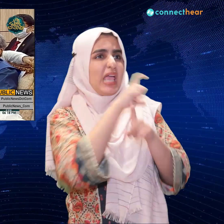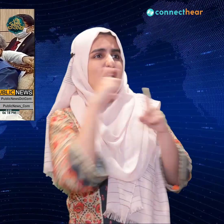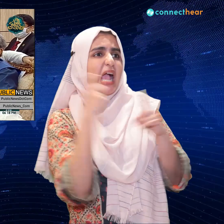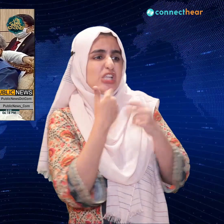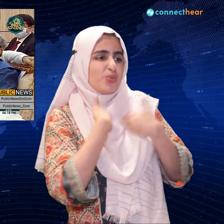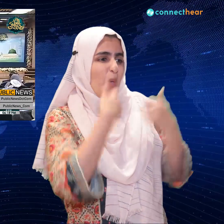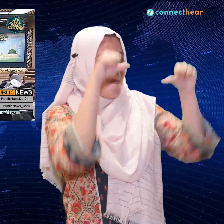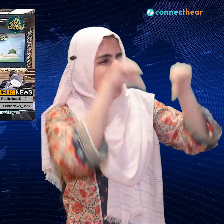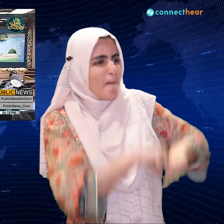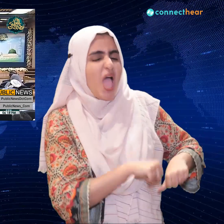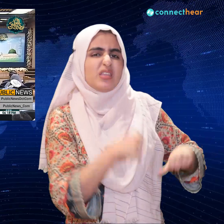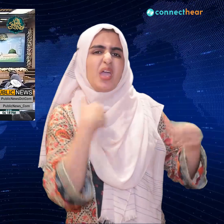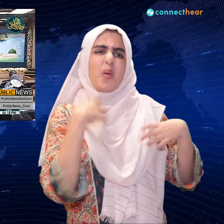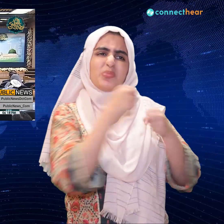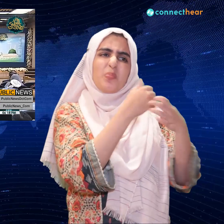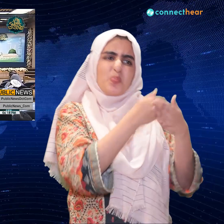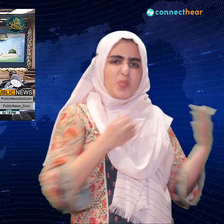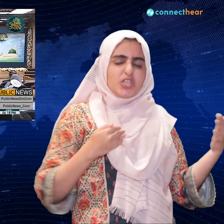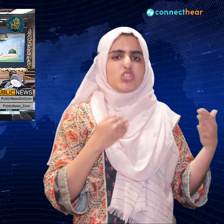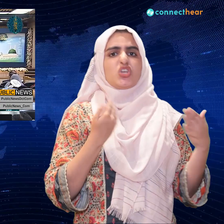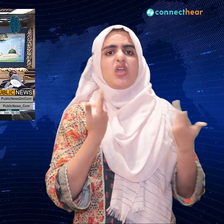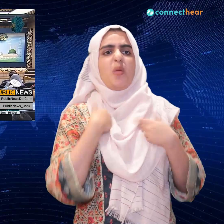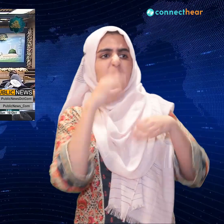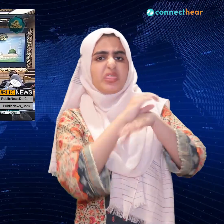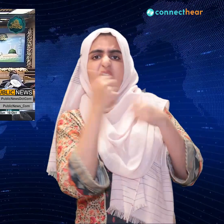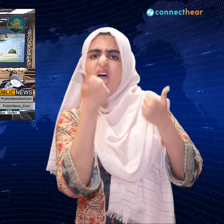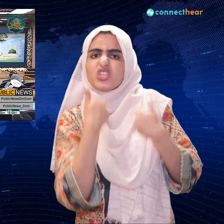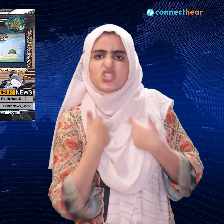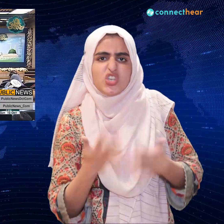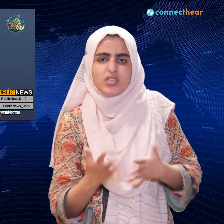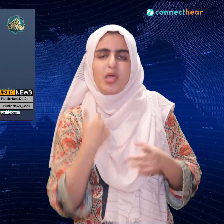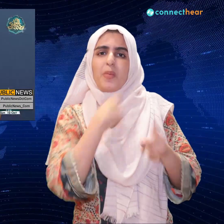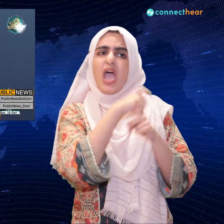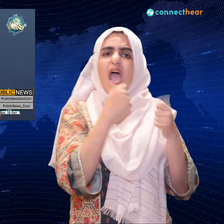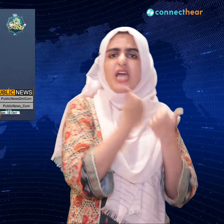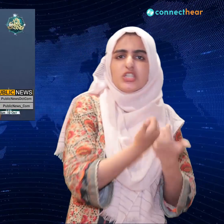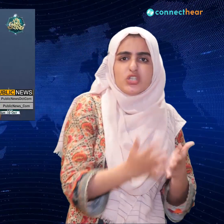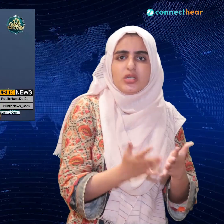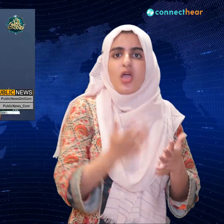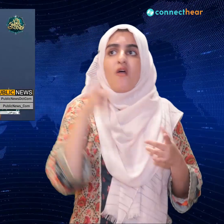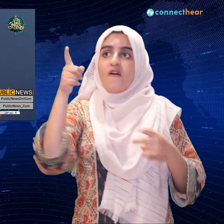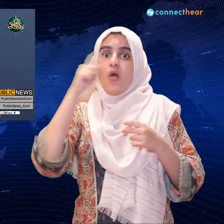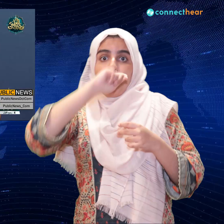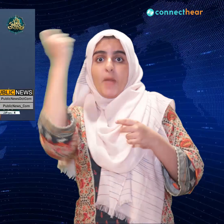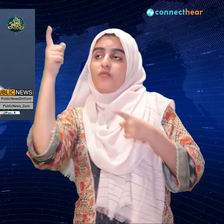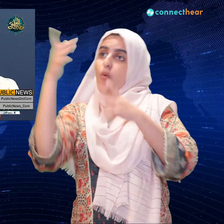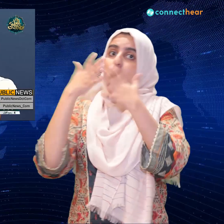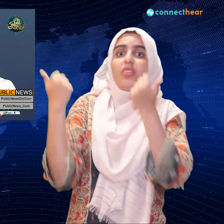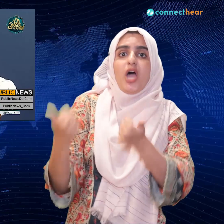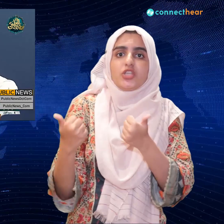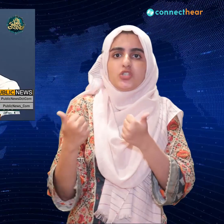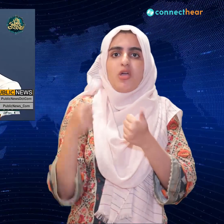ہم سب پیچھے ہیں، ہمارا دین آؤٹ ڈیٹڈ ہے، ہمارا کلچر پیچھے ہے، اور جو بھی ہے تو وہ مغرب ہے. اور